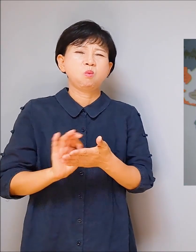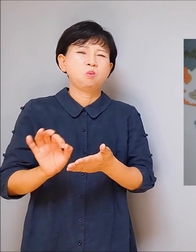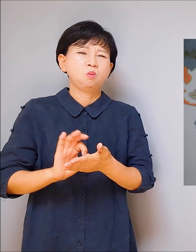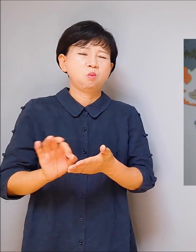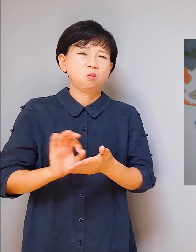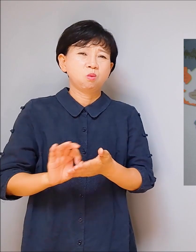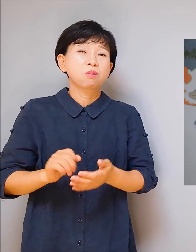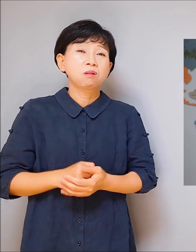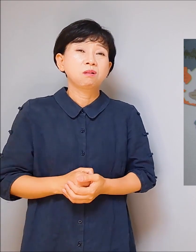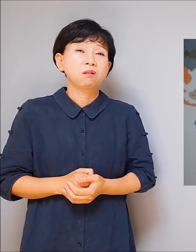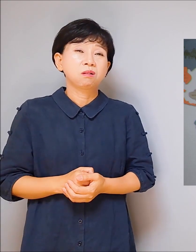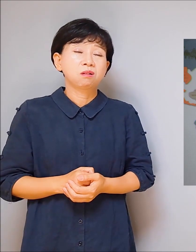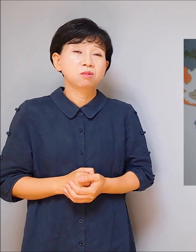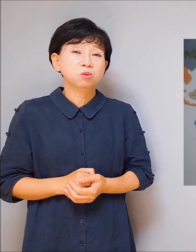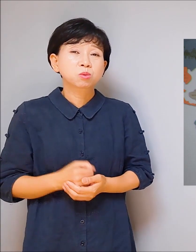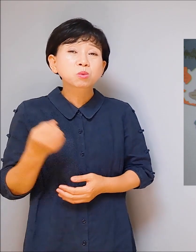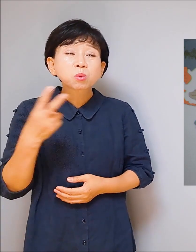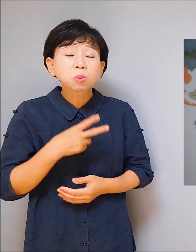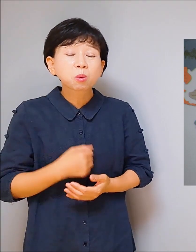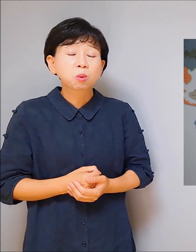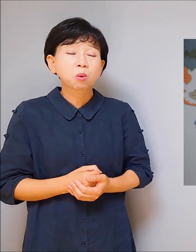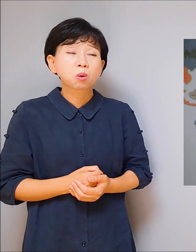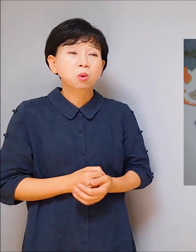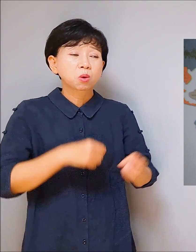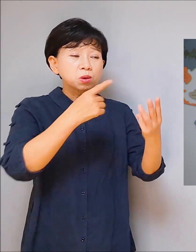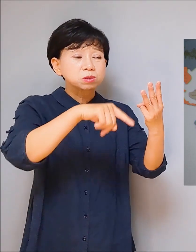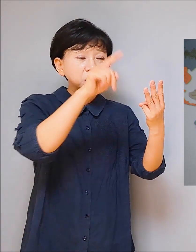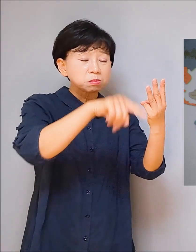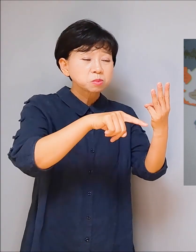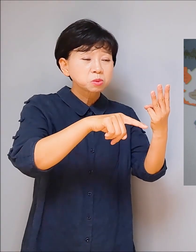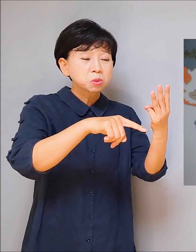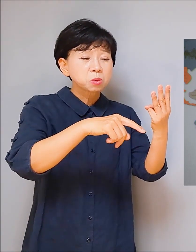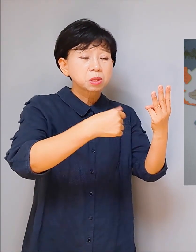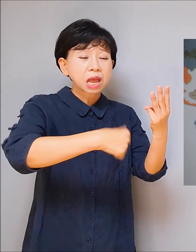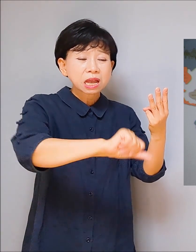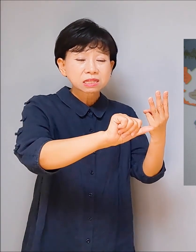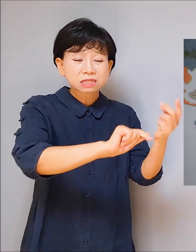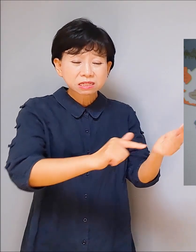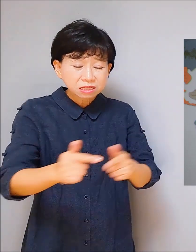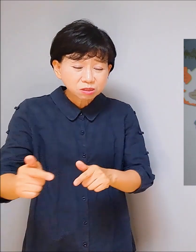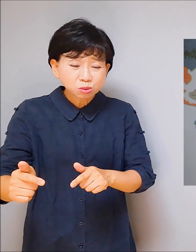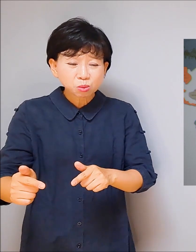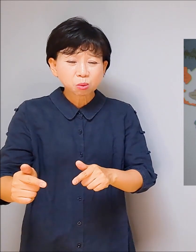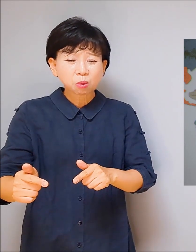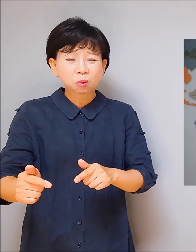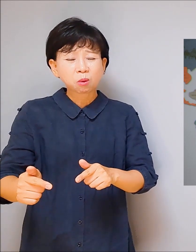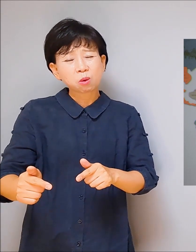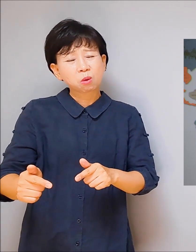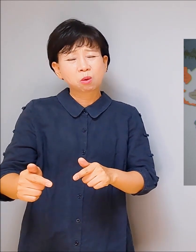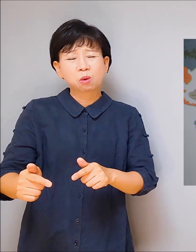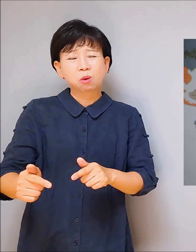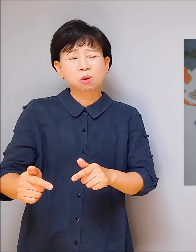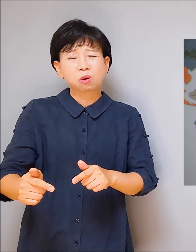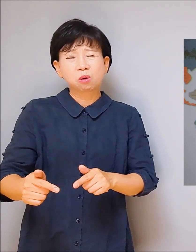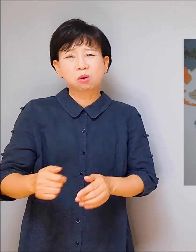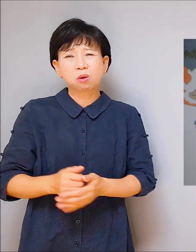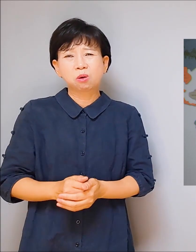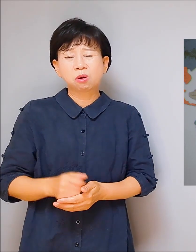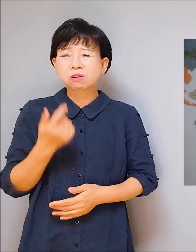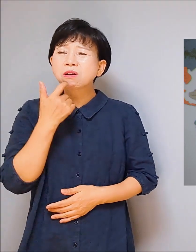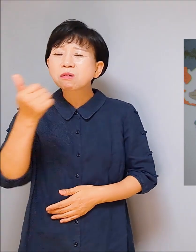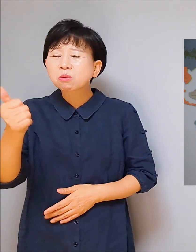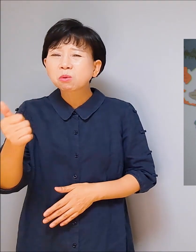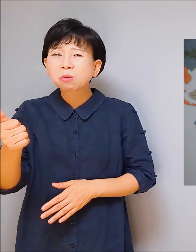라반조차 야곱을 대하는 태도가 어느 날 달라진 거예요. 야곱이 얼마나 고민이 많았을까요? 어떻게 해야